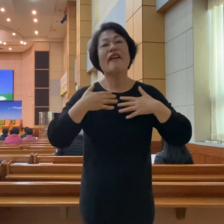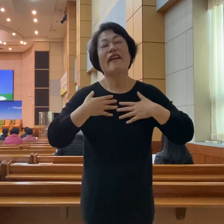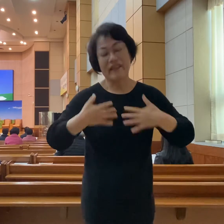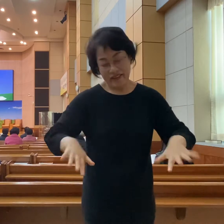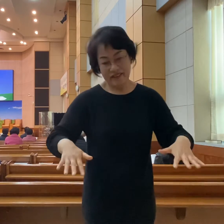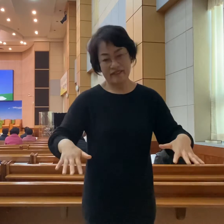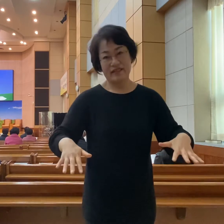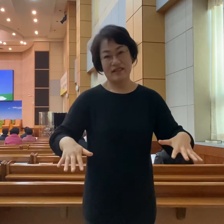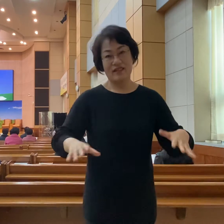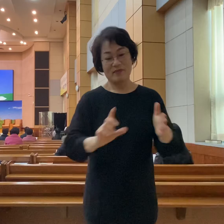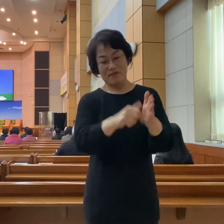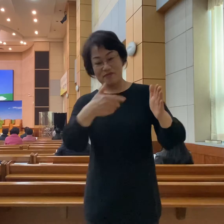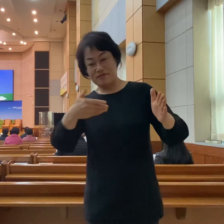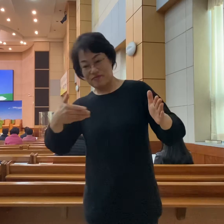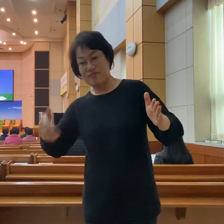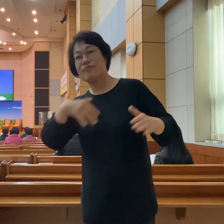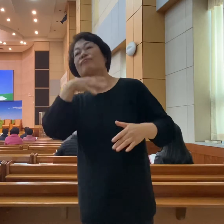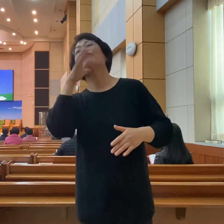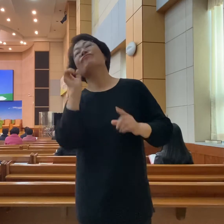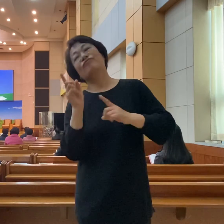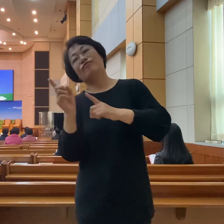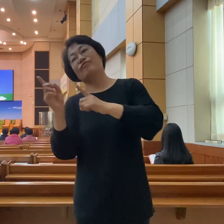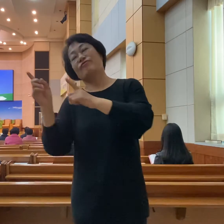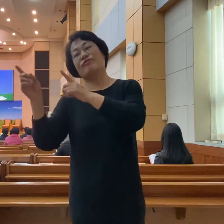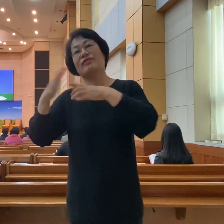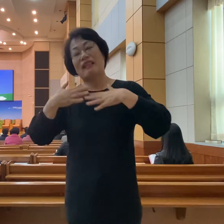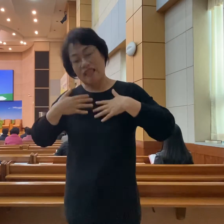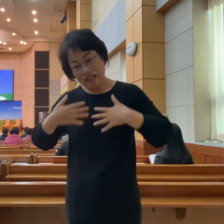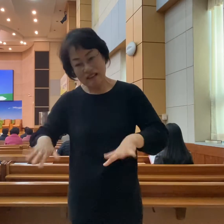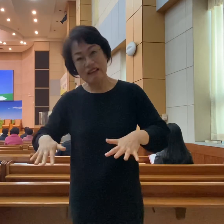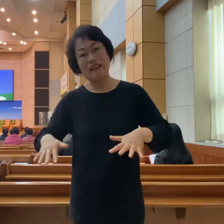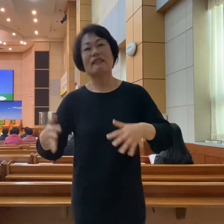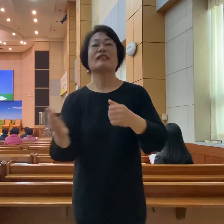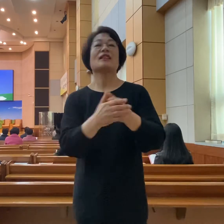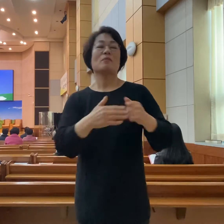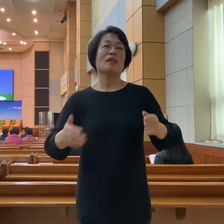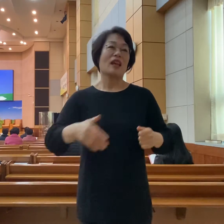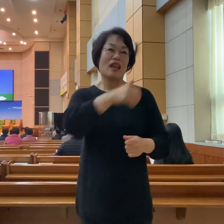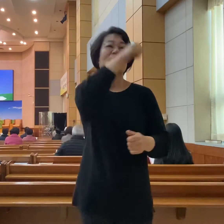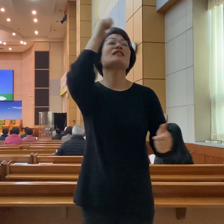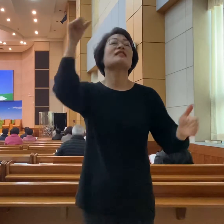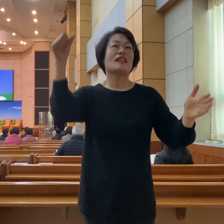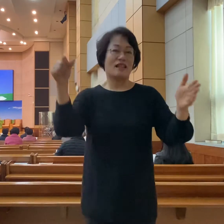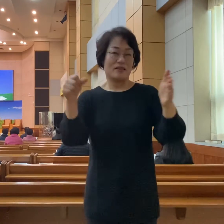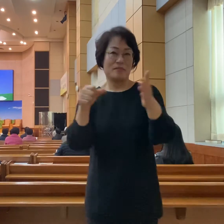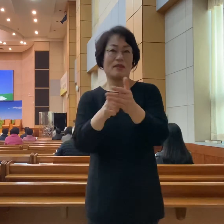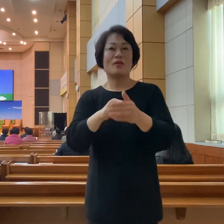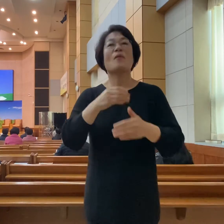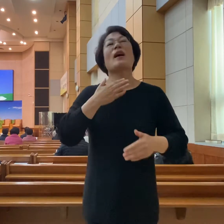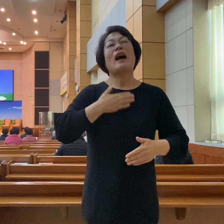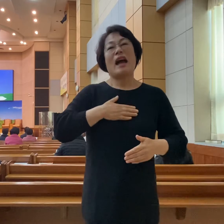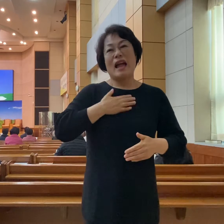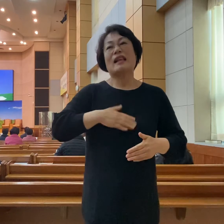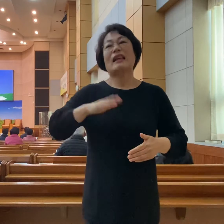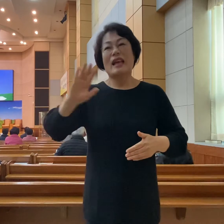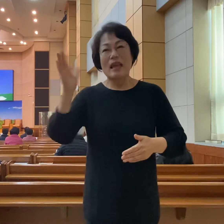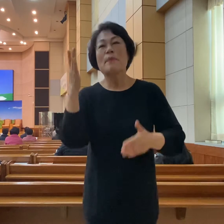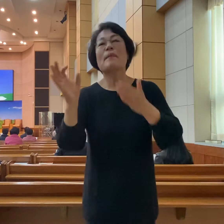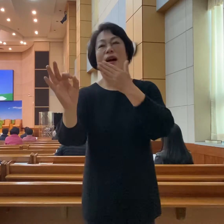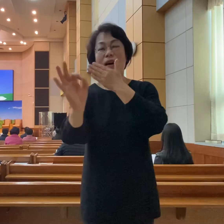거예요. 그래서 이런 인생임을 알게 되면 기도하지 않을 수가